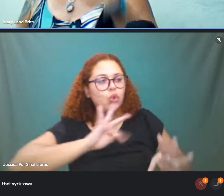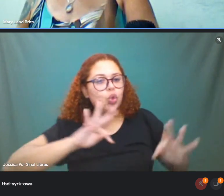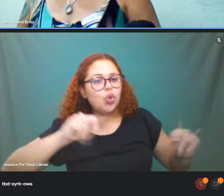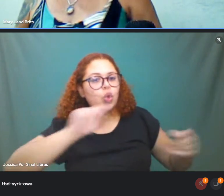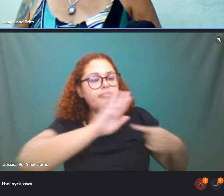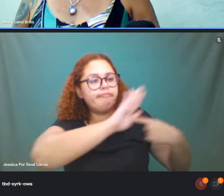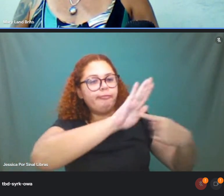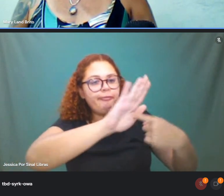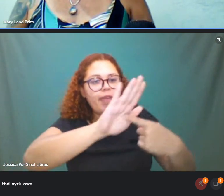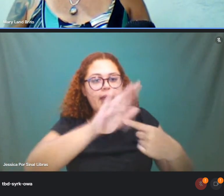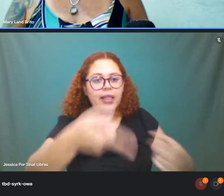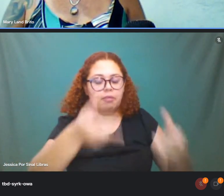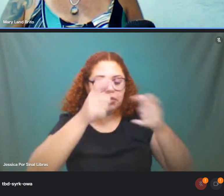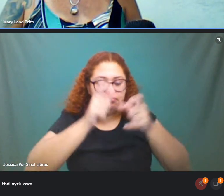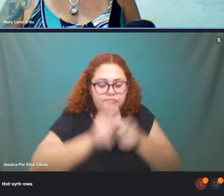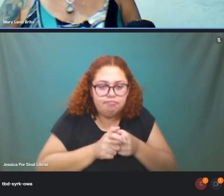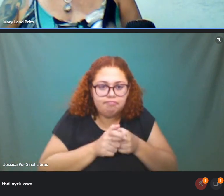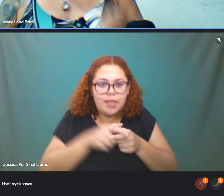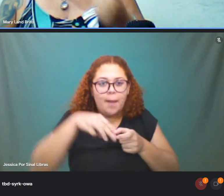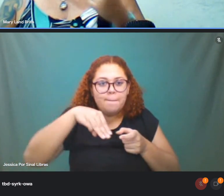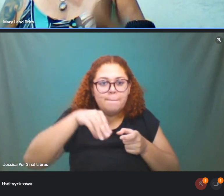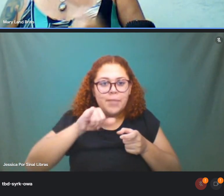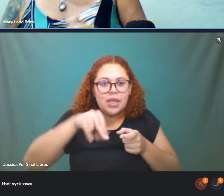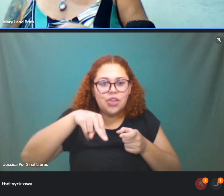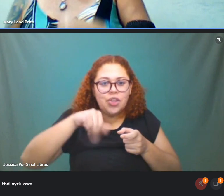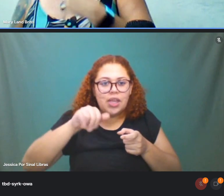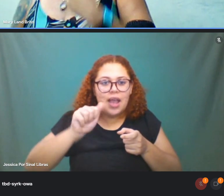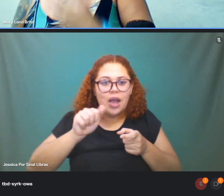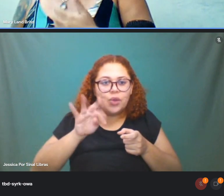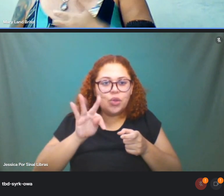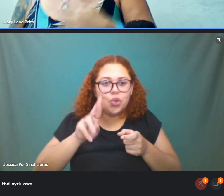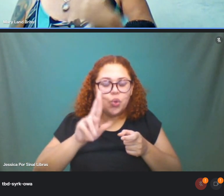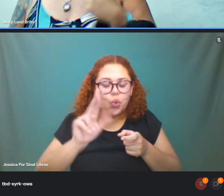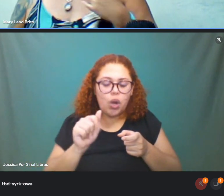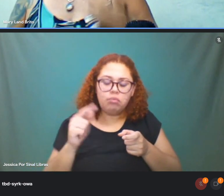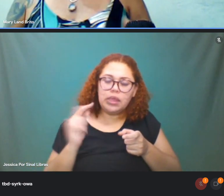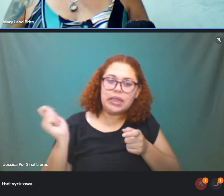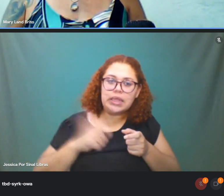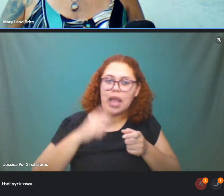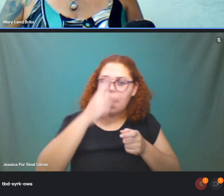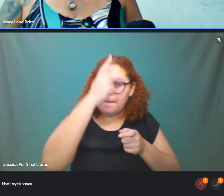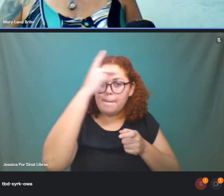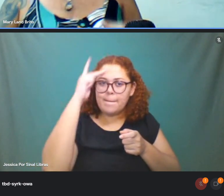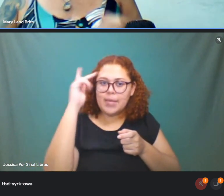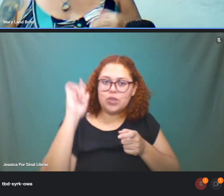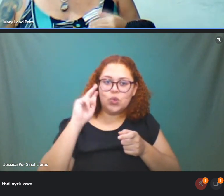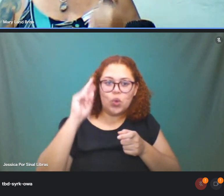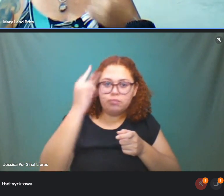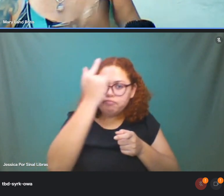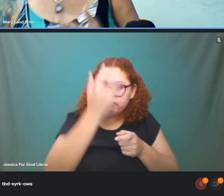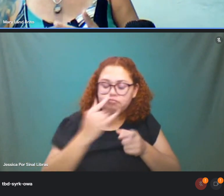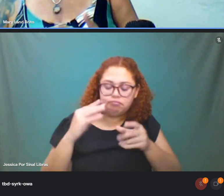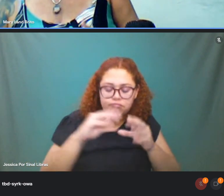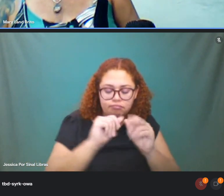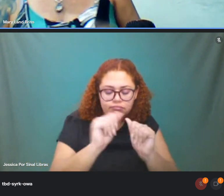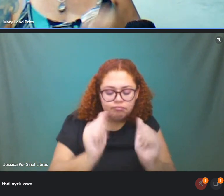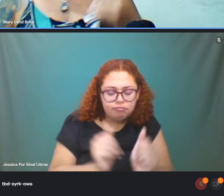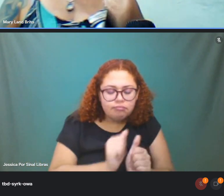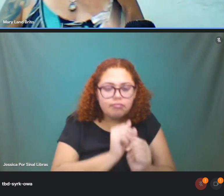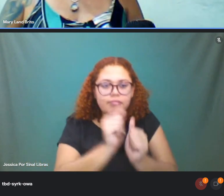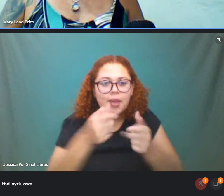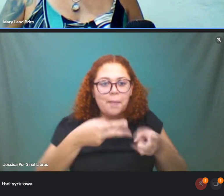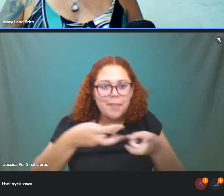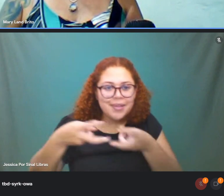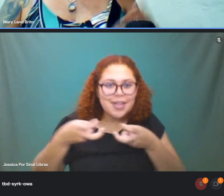são tipos de acessibilidade, certo? E aí, se é para pessoa surda e o evento é musical, é a